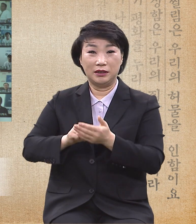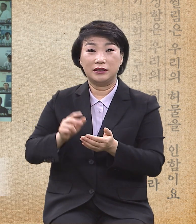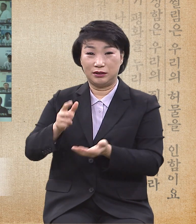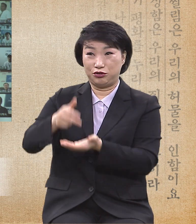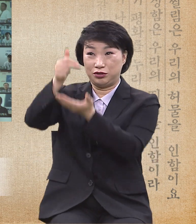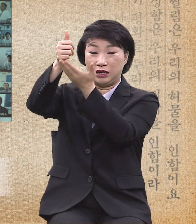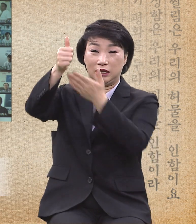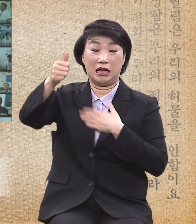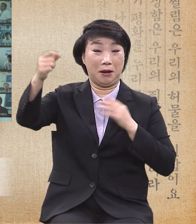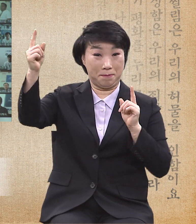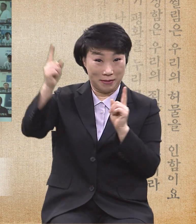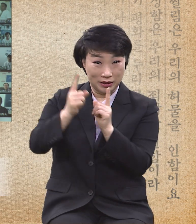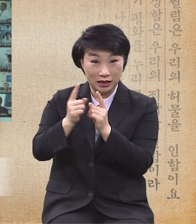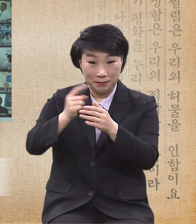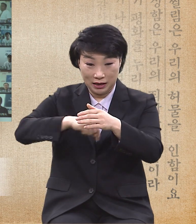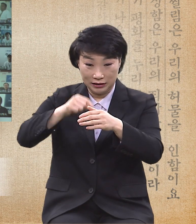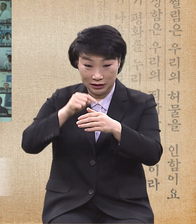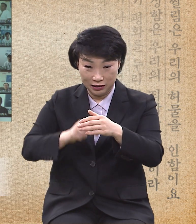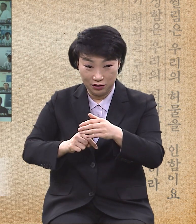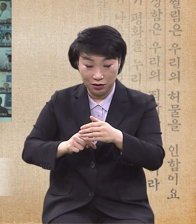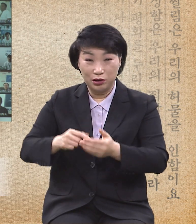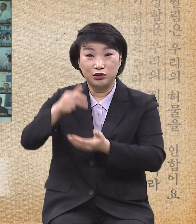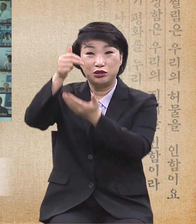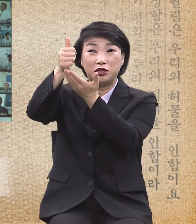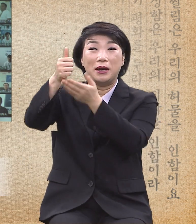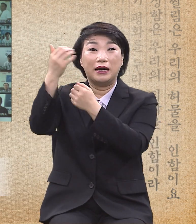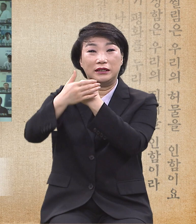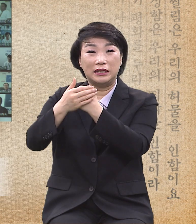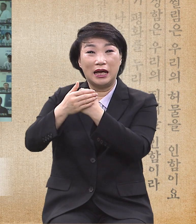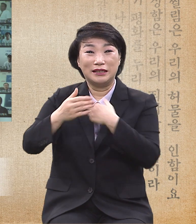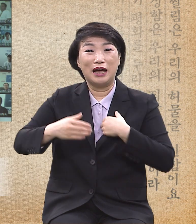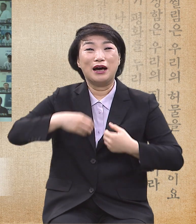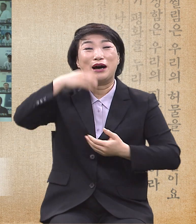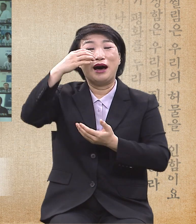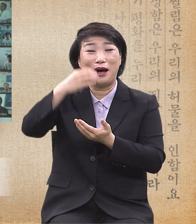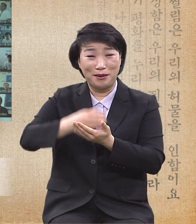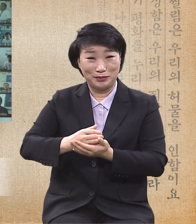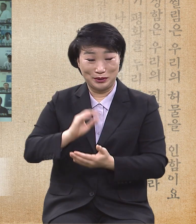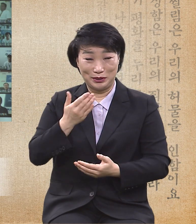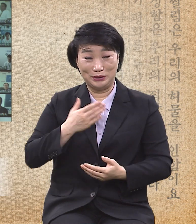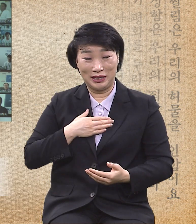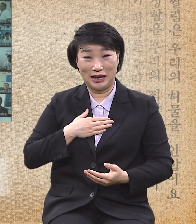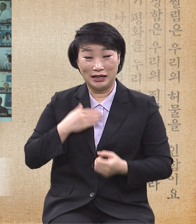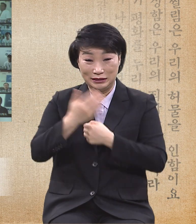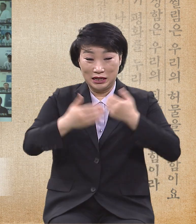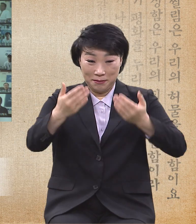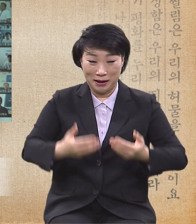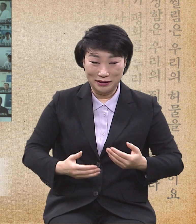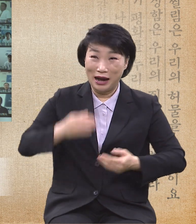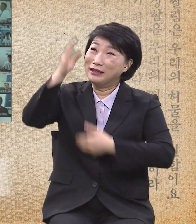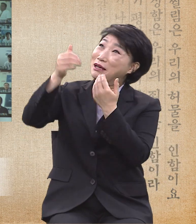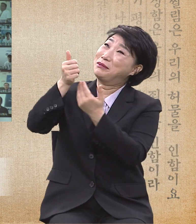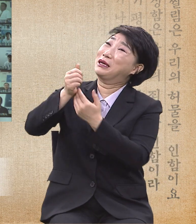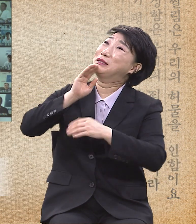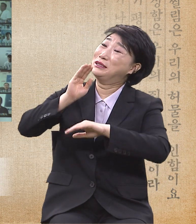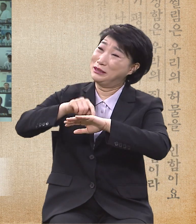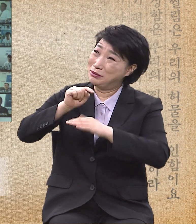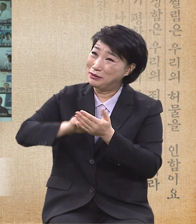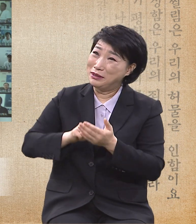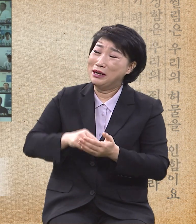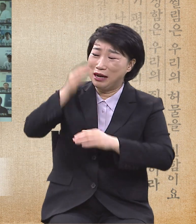주님과 나와의 만남 속에 주님의 은혜에 내가 감동되고 내가 받은 은혜를 하나님께